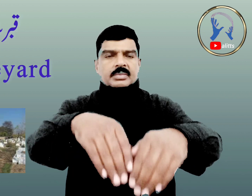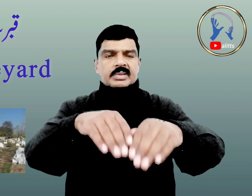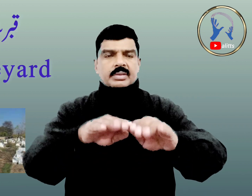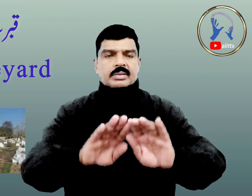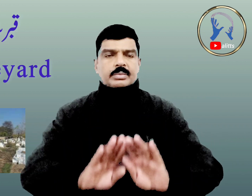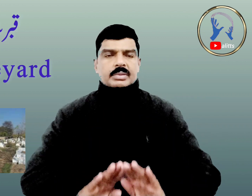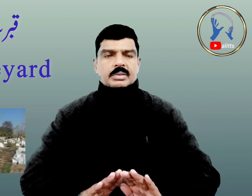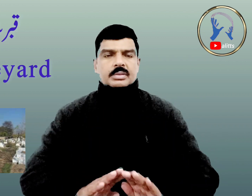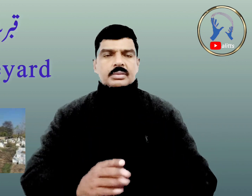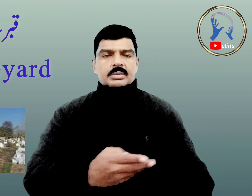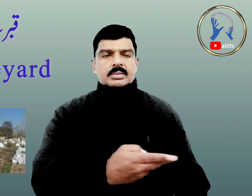قبر،